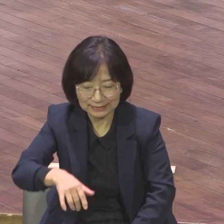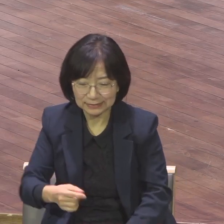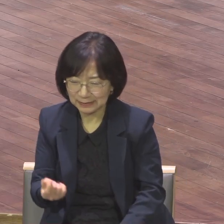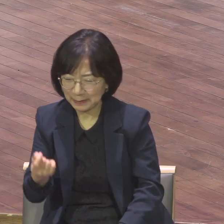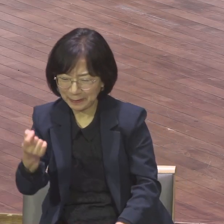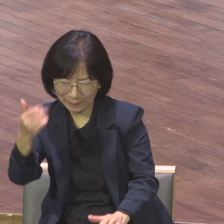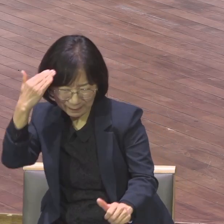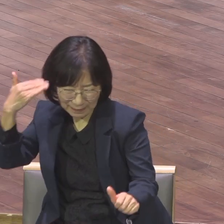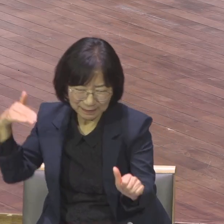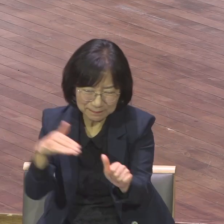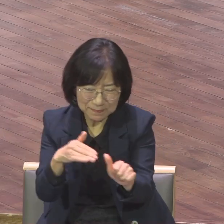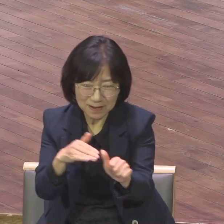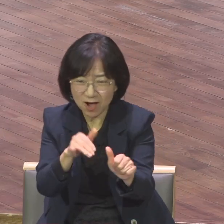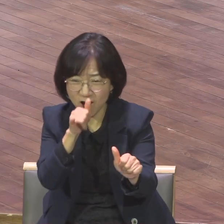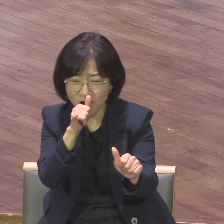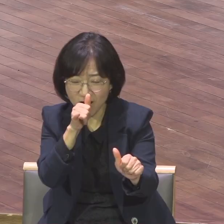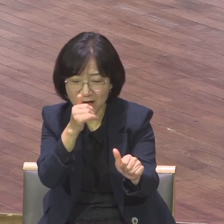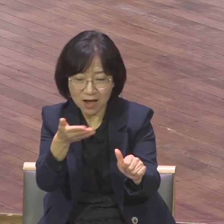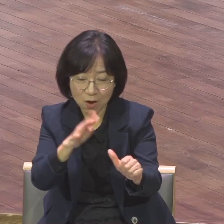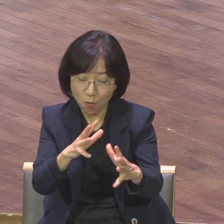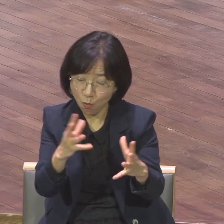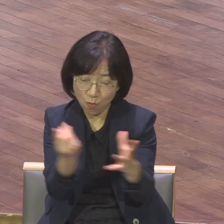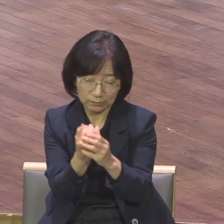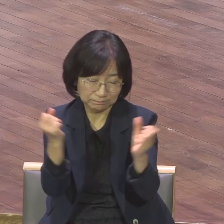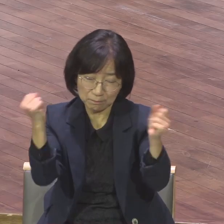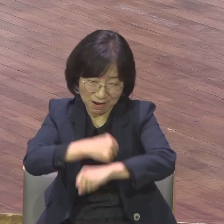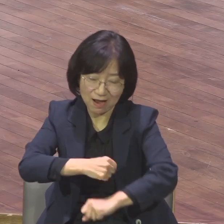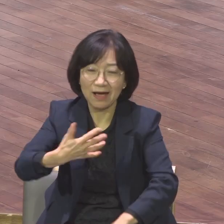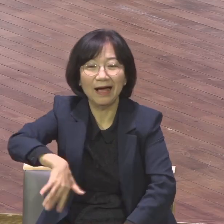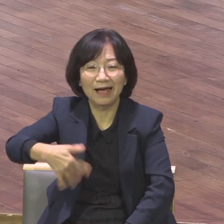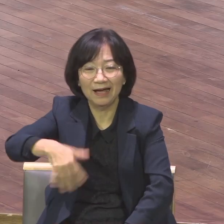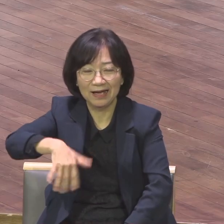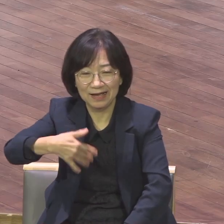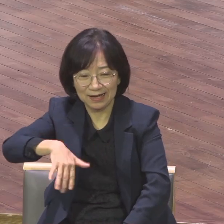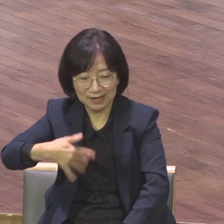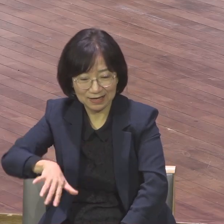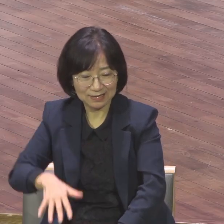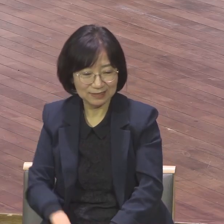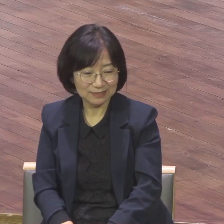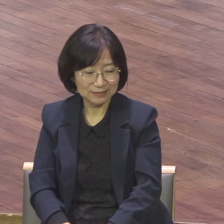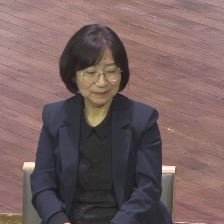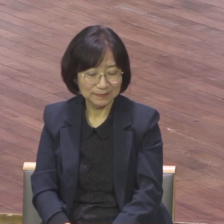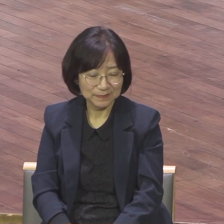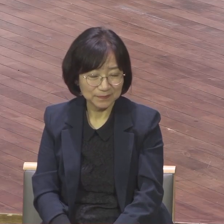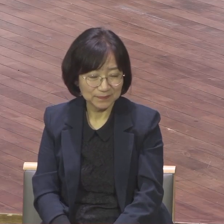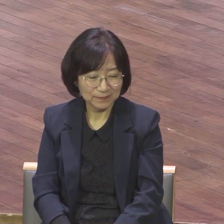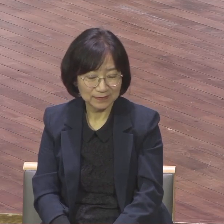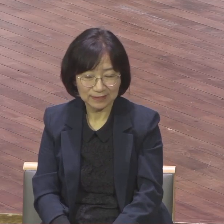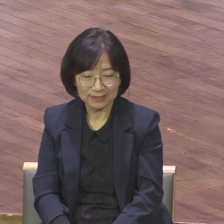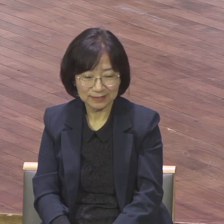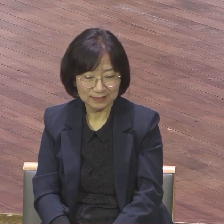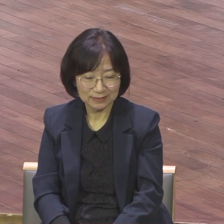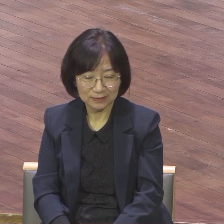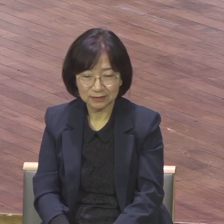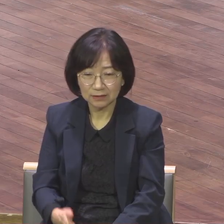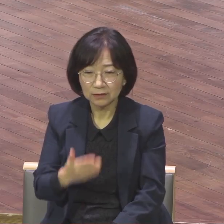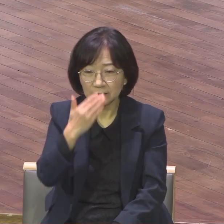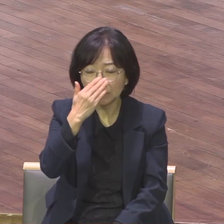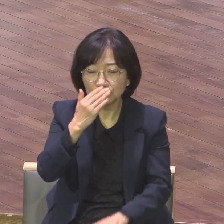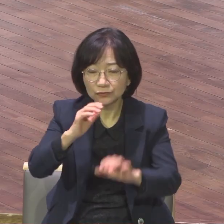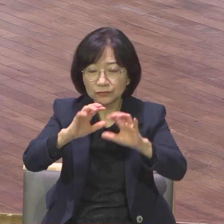당하는데 지금 이 시점은 완전 멸망당하는 시점은 아니에요. 자, 유다가 어떻게